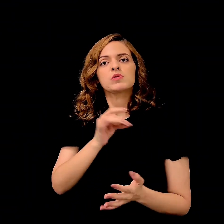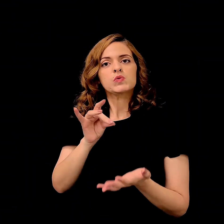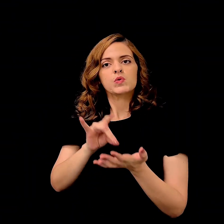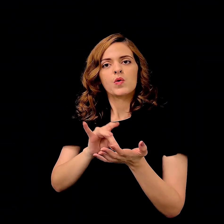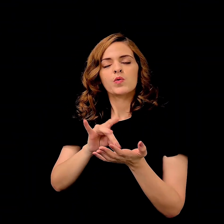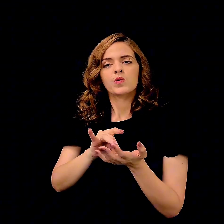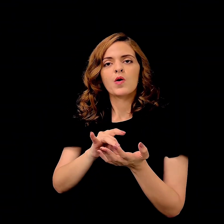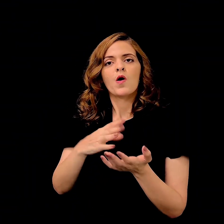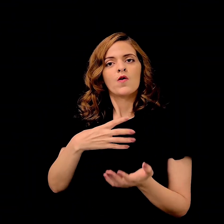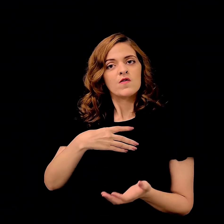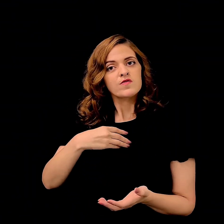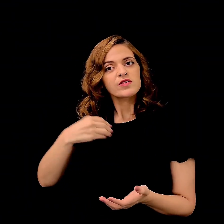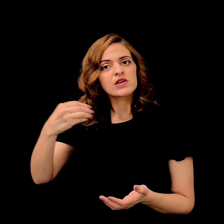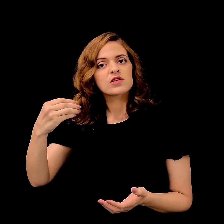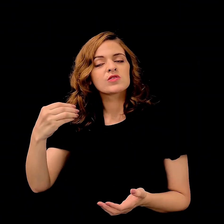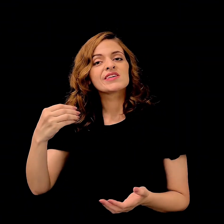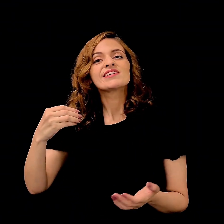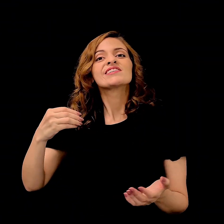somos logo